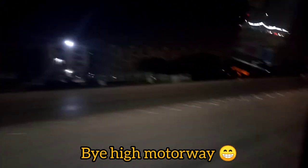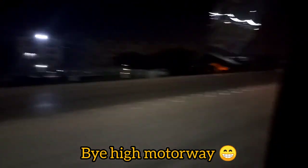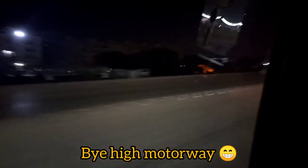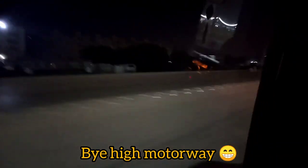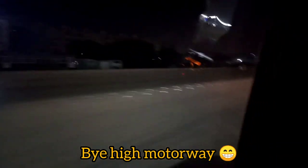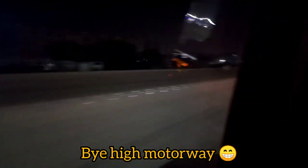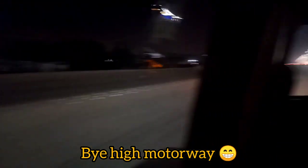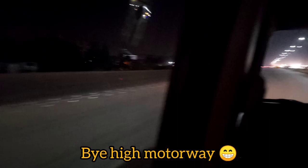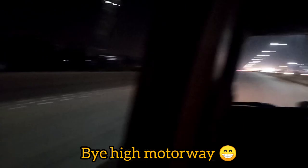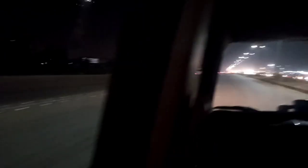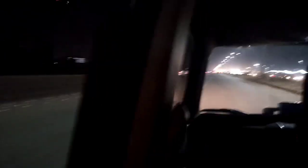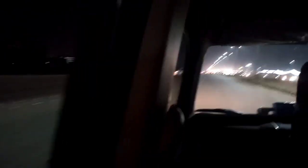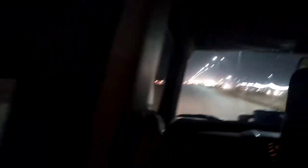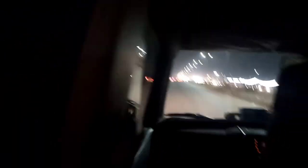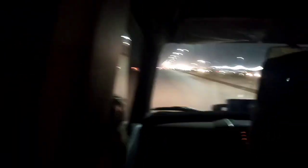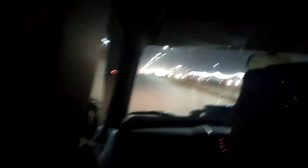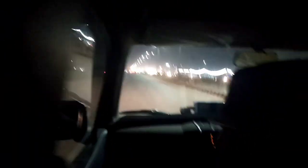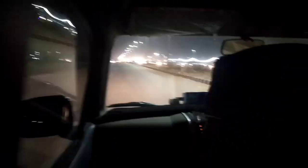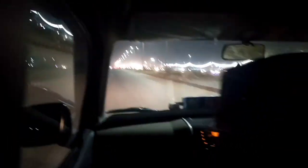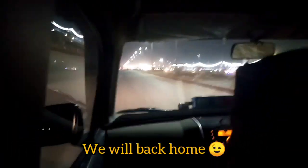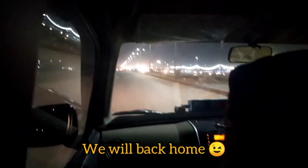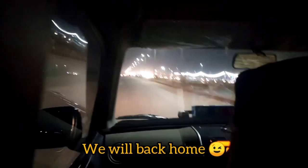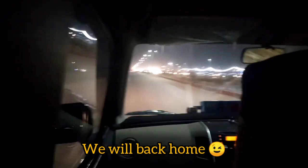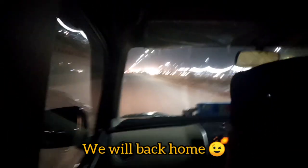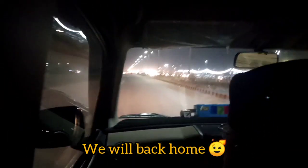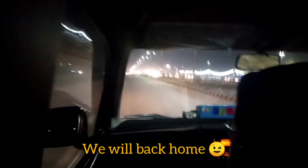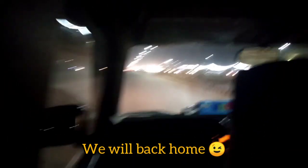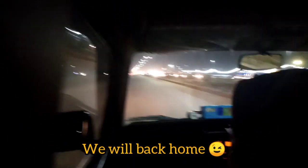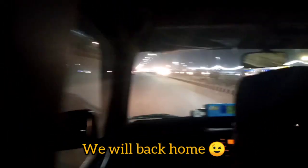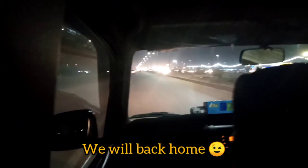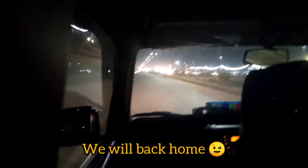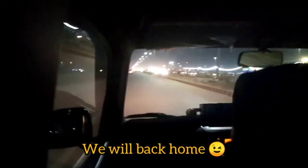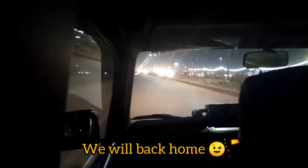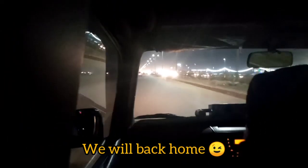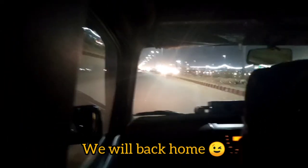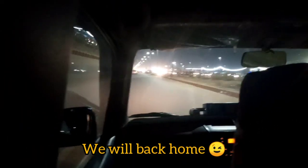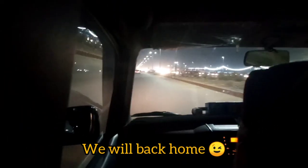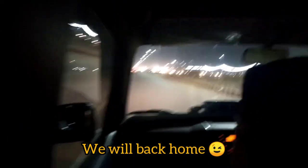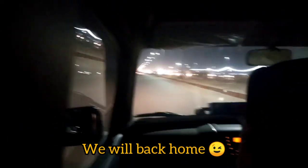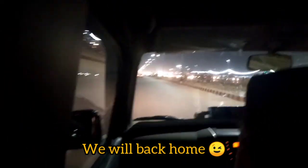हैवी ब्रांड निकाल देते हैं सही जगह बोला है।